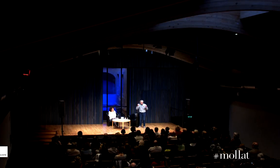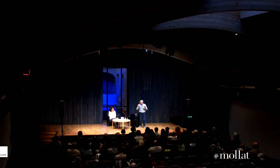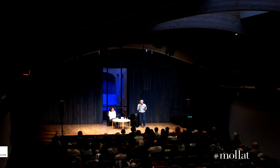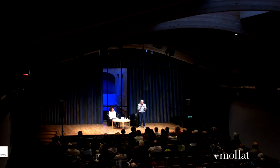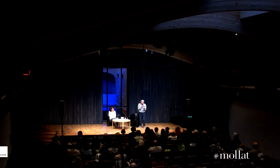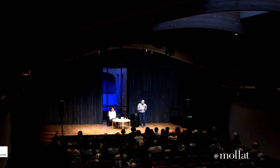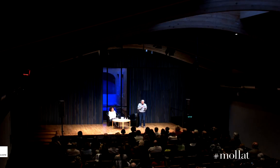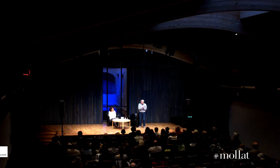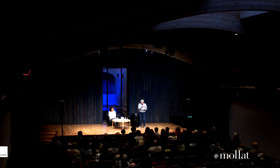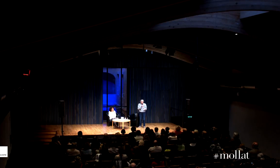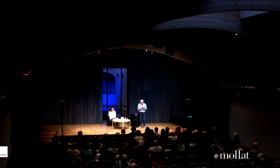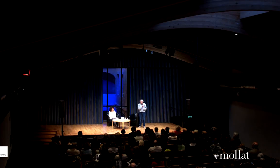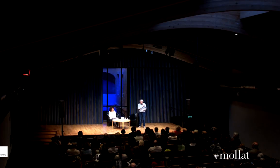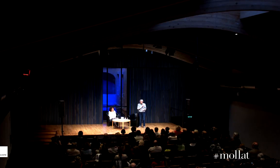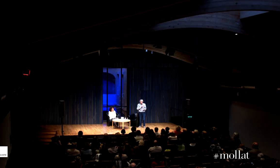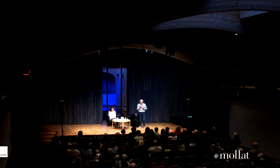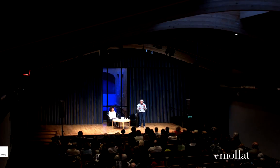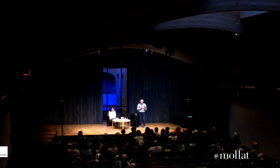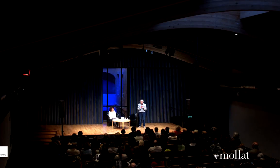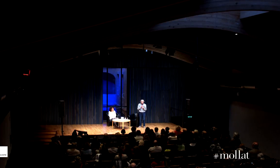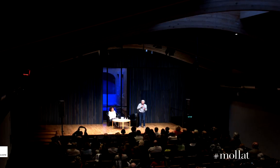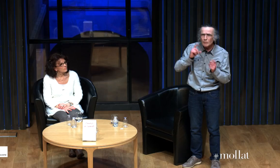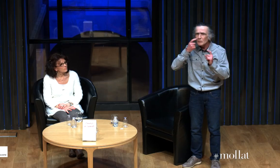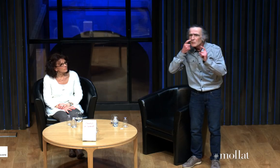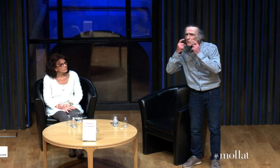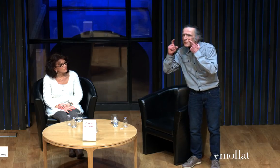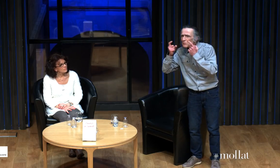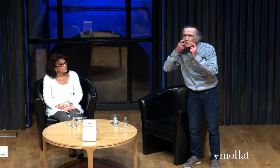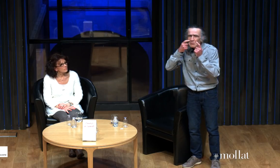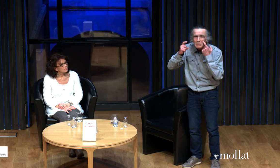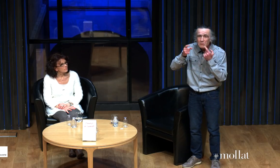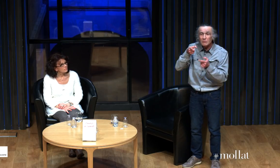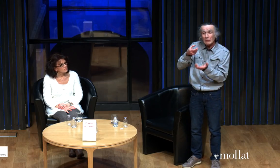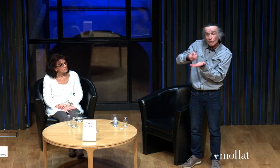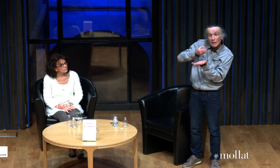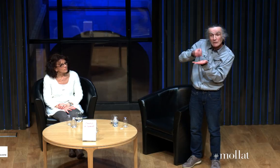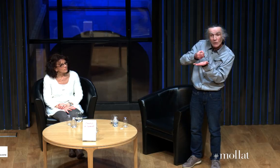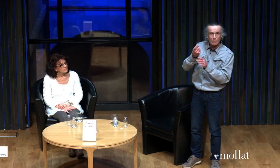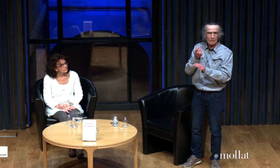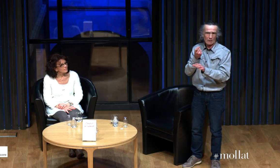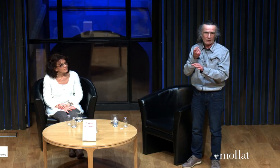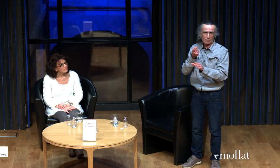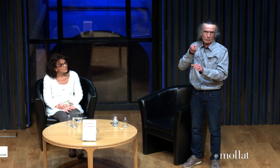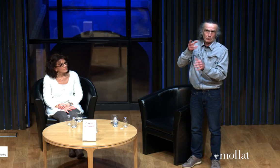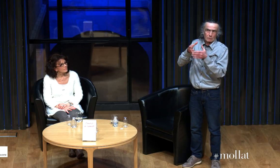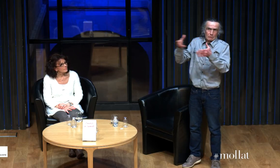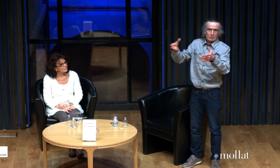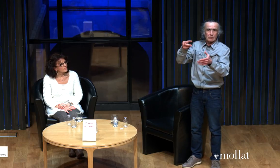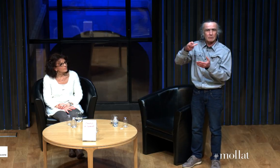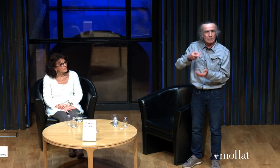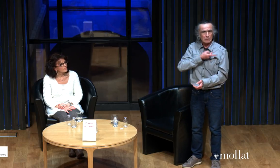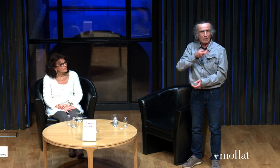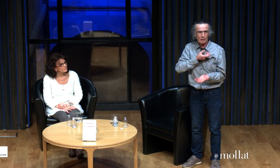sourds, les choses que l'on ne connaissait absolument pas de la surdité ni de la langue des signes, des petites choses dont on était au courant.